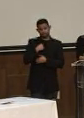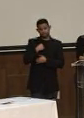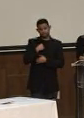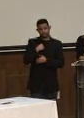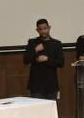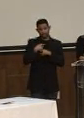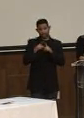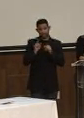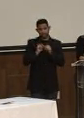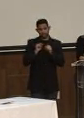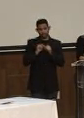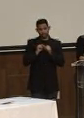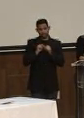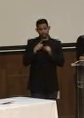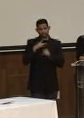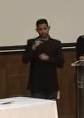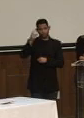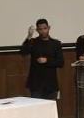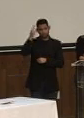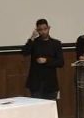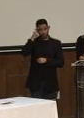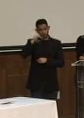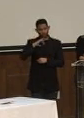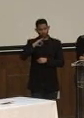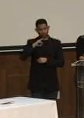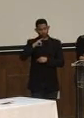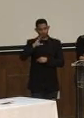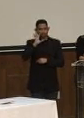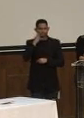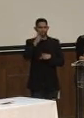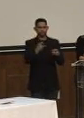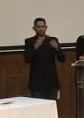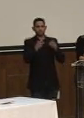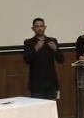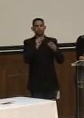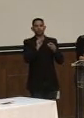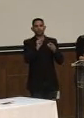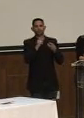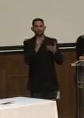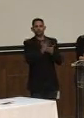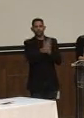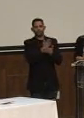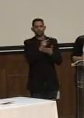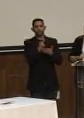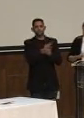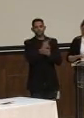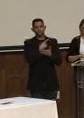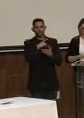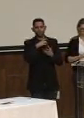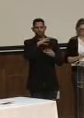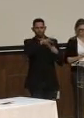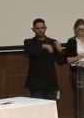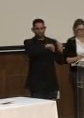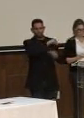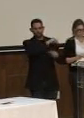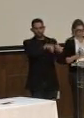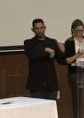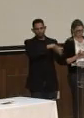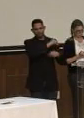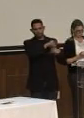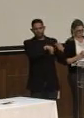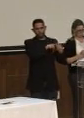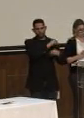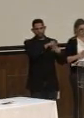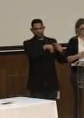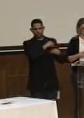E até levei um tempo até cair a ficha e perceber que existia uma manipulação por trás